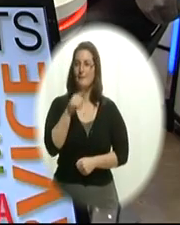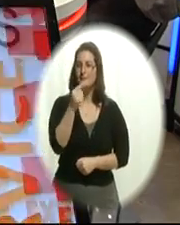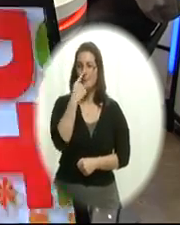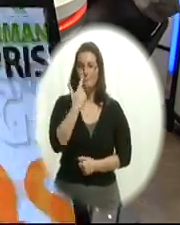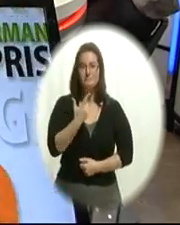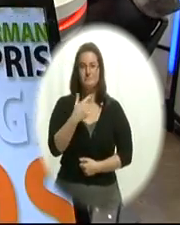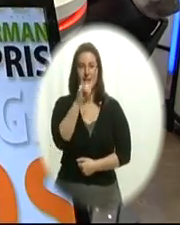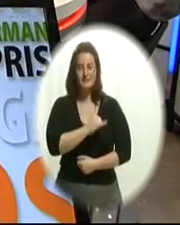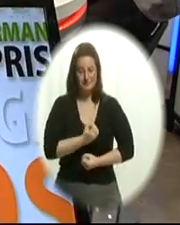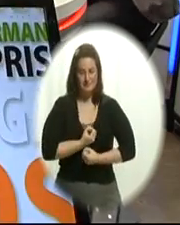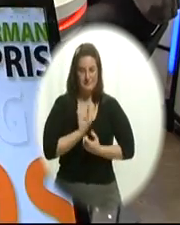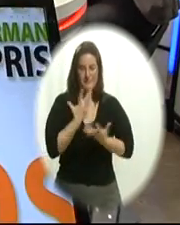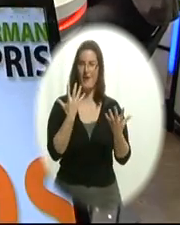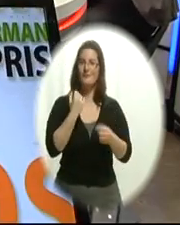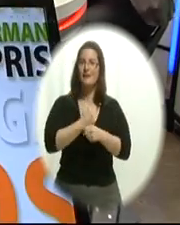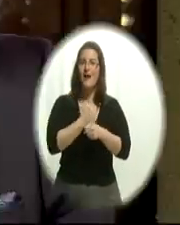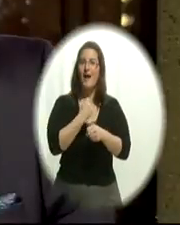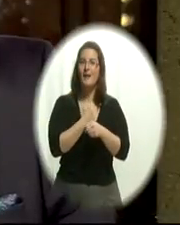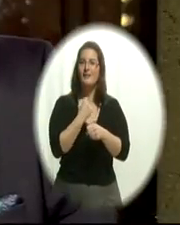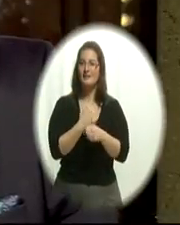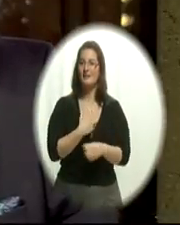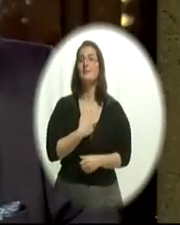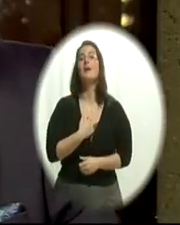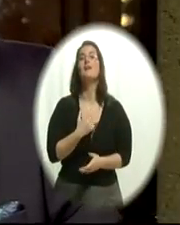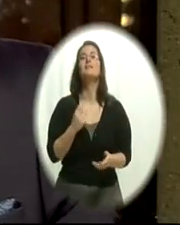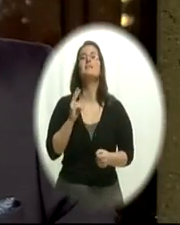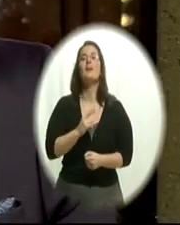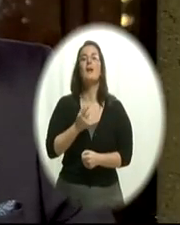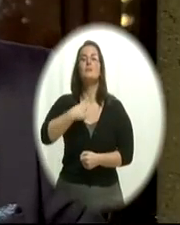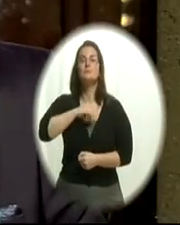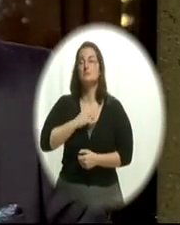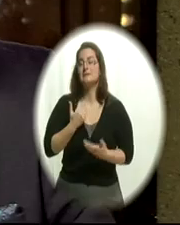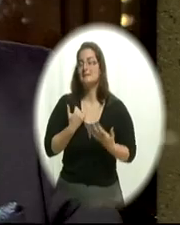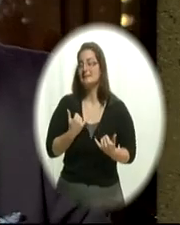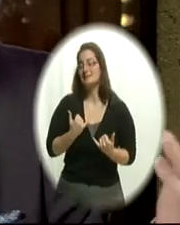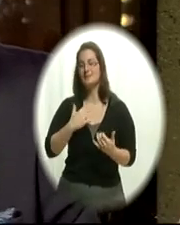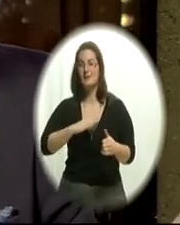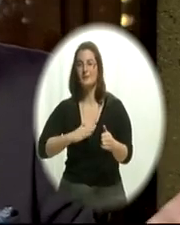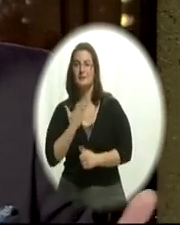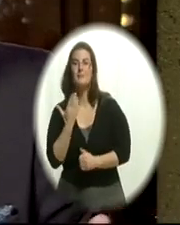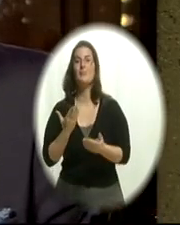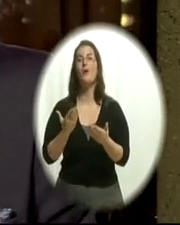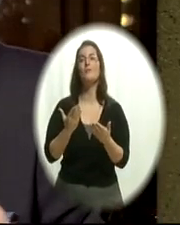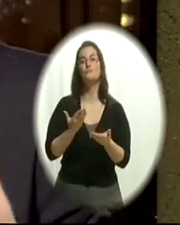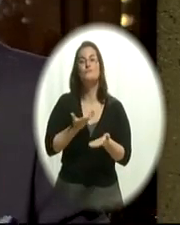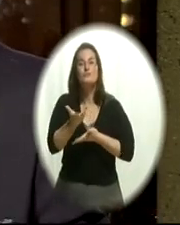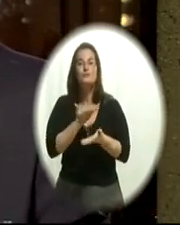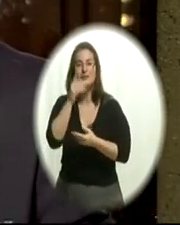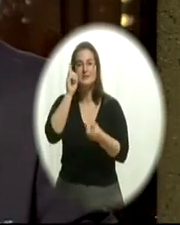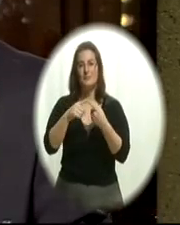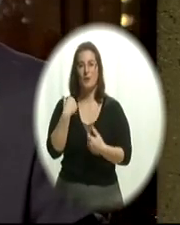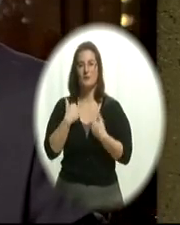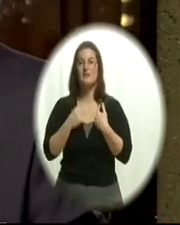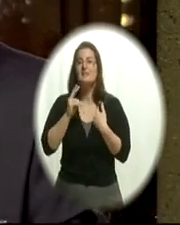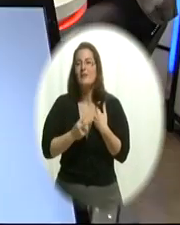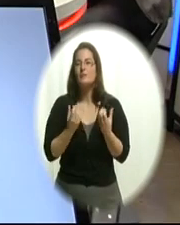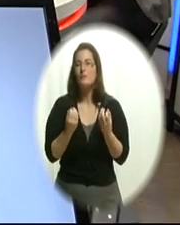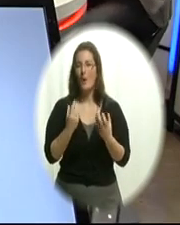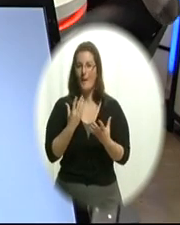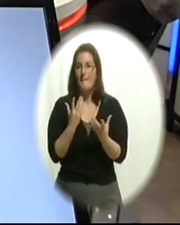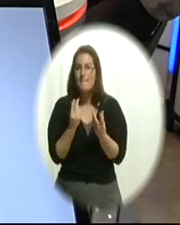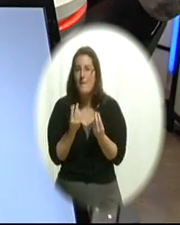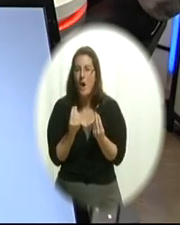donc certainement dans son job. Et vous avez raison, on a peur, Félix, hein, vous savez bien, on aime bien parler de handicap dans cette émission, vous aimez bien, j'aime bien aussi. On a peur du contact avec le handicap